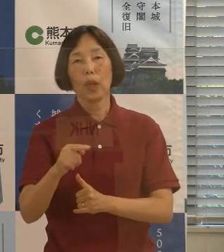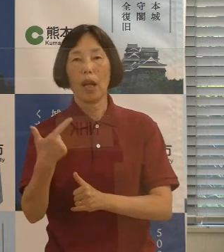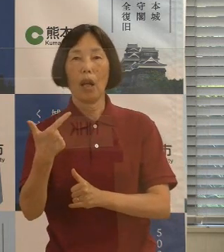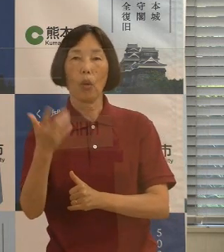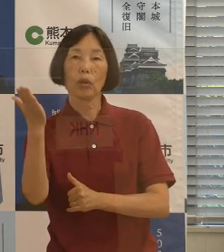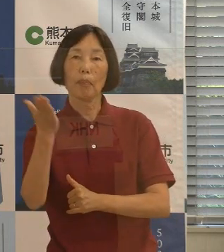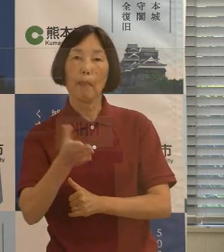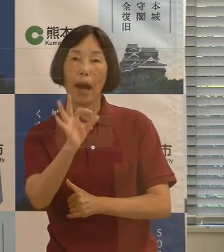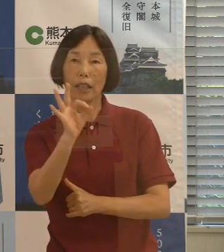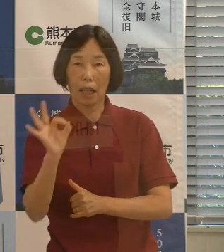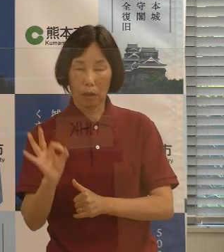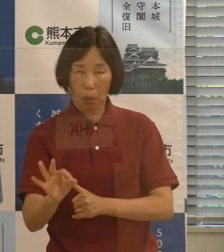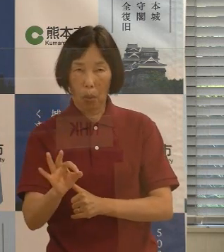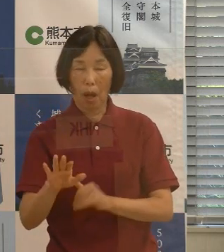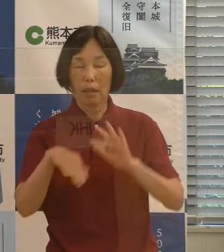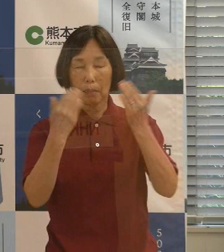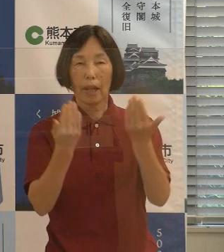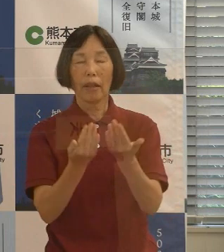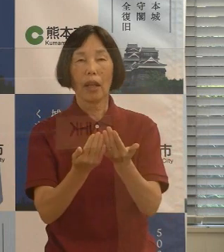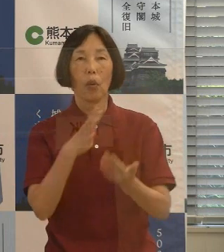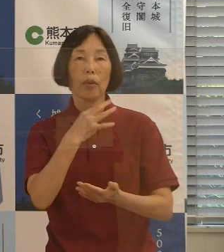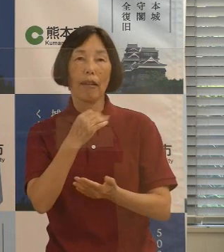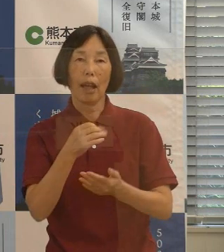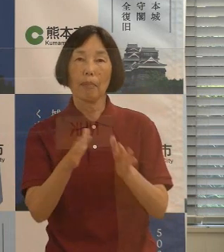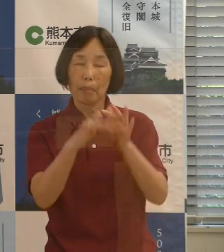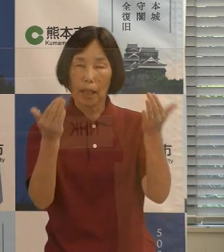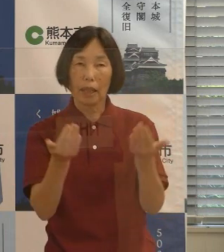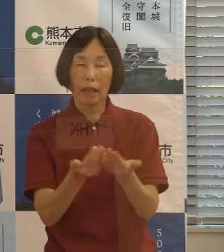89.6%、 全年齢でもですね